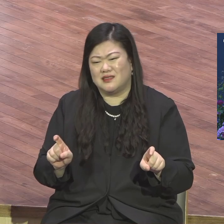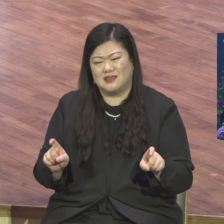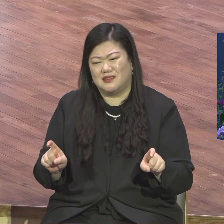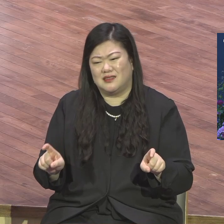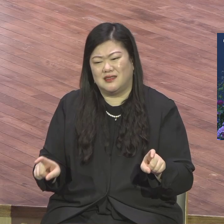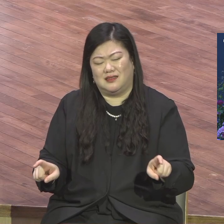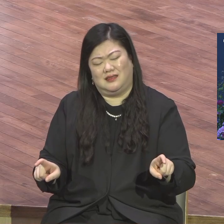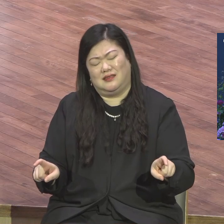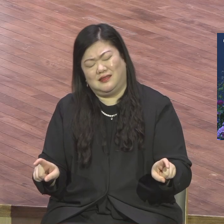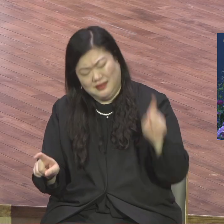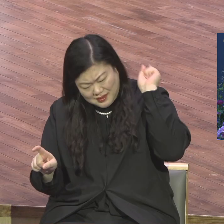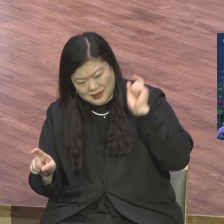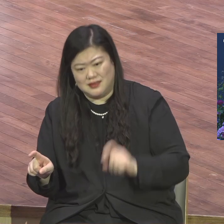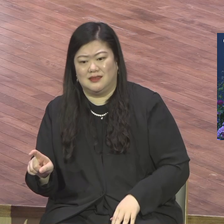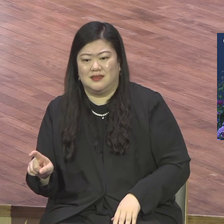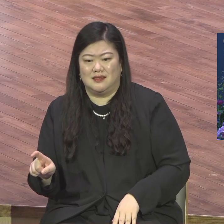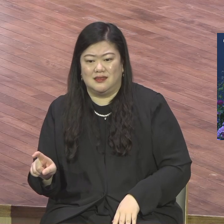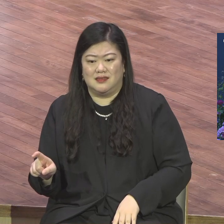확실한 결단을 해라.